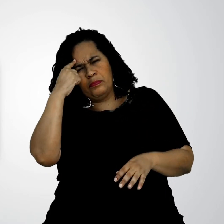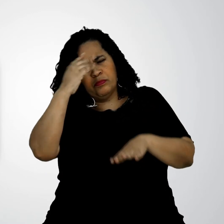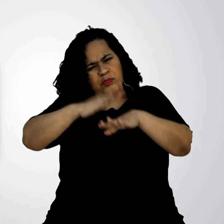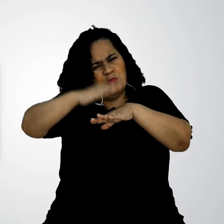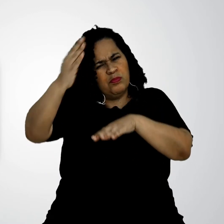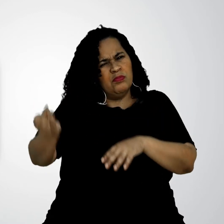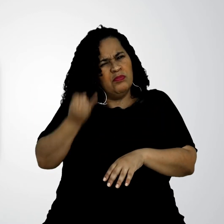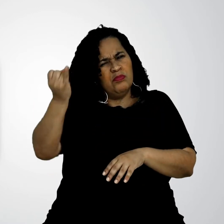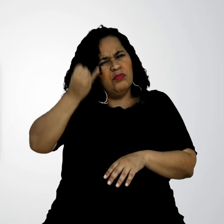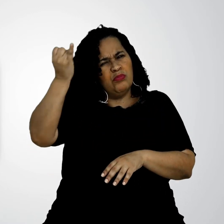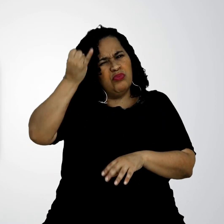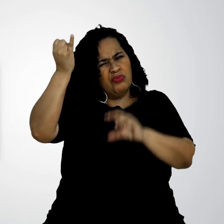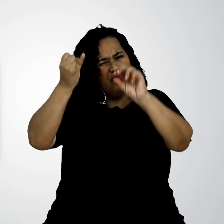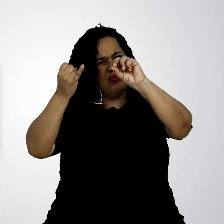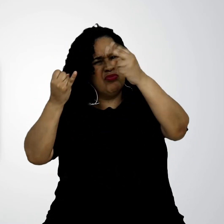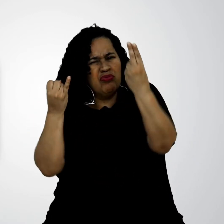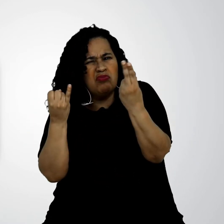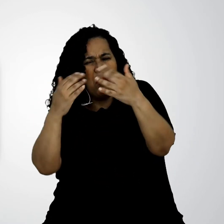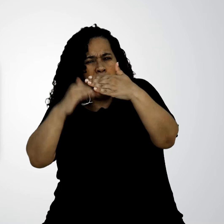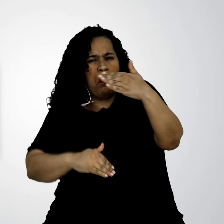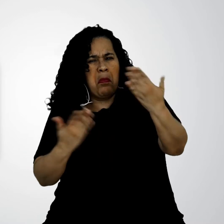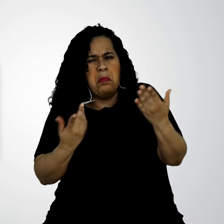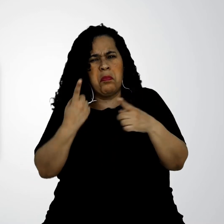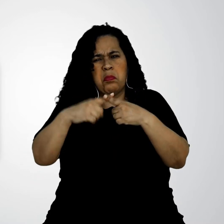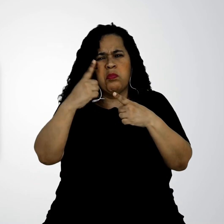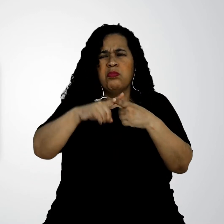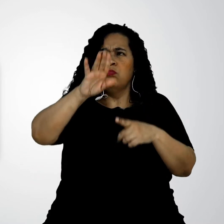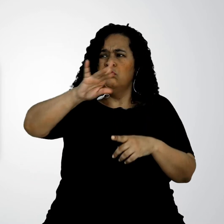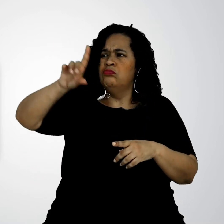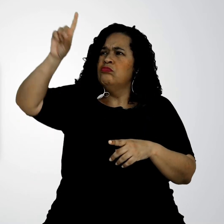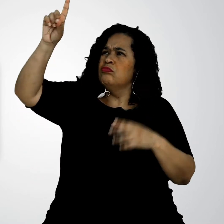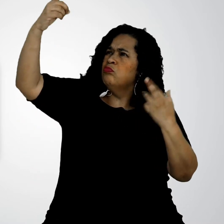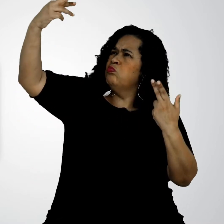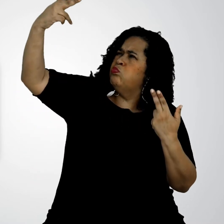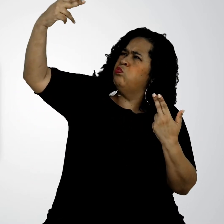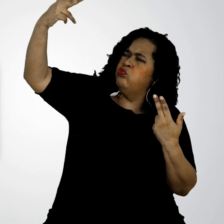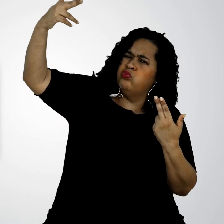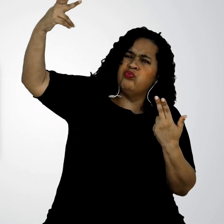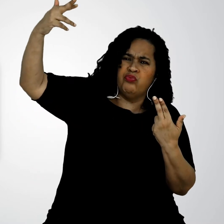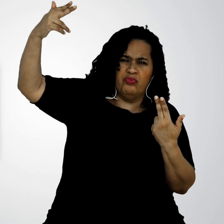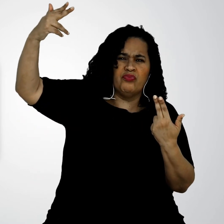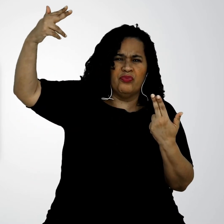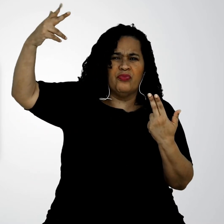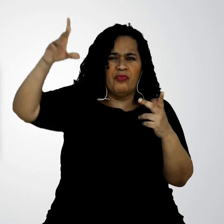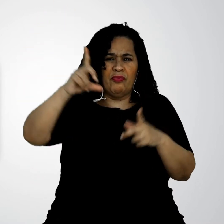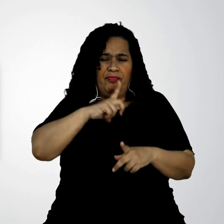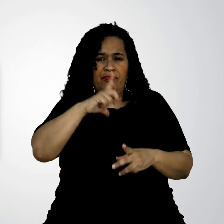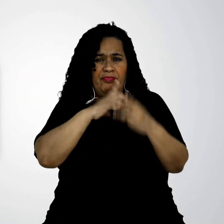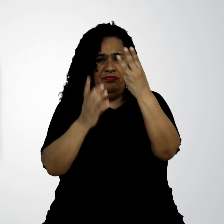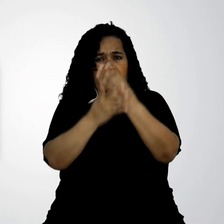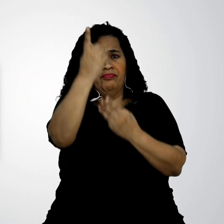importante ou menos importante. Porque é a imagem de Deus, trindade, 3 pessoas eternas, iguais. Deus